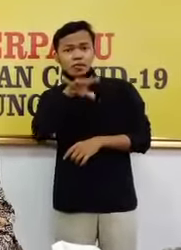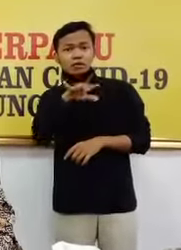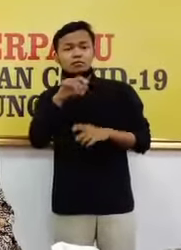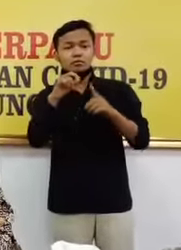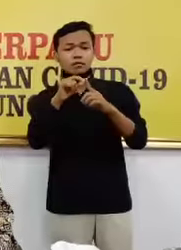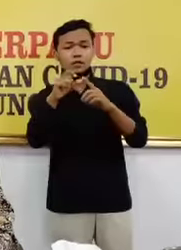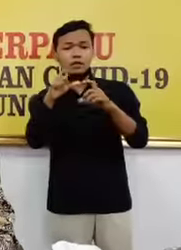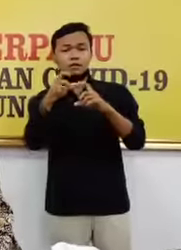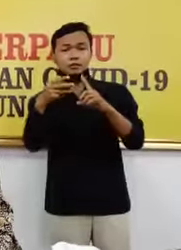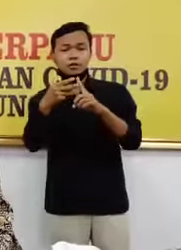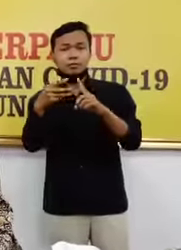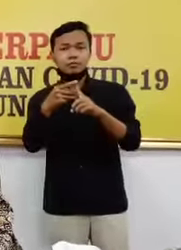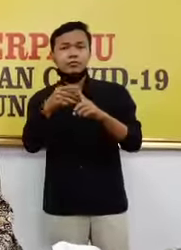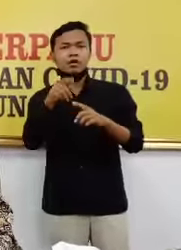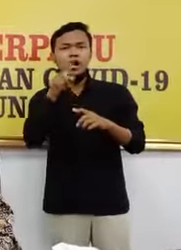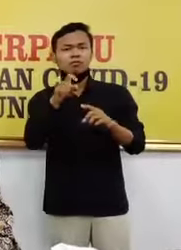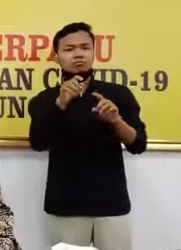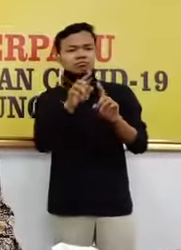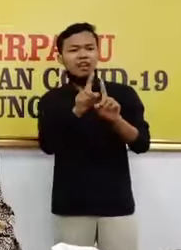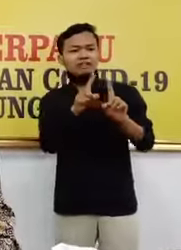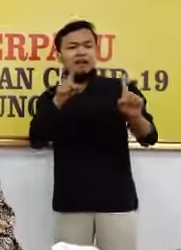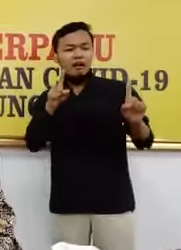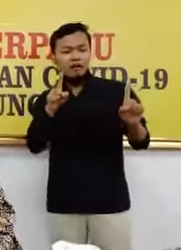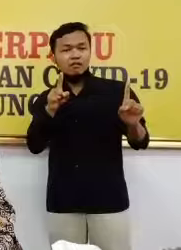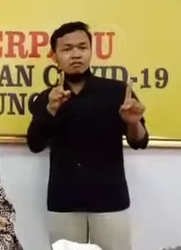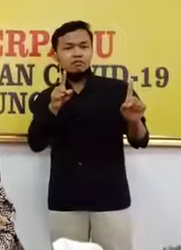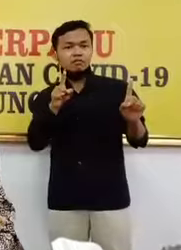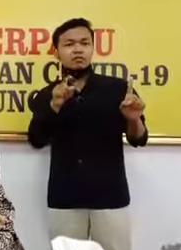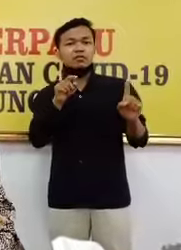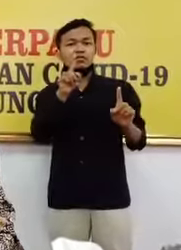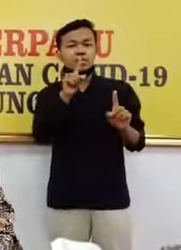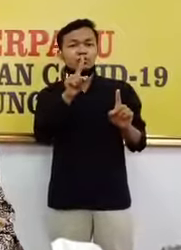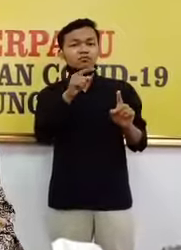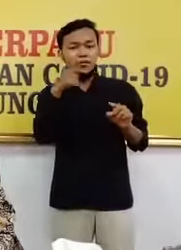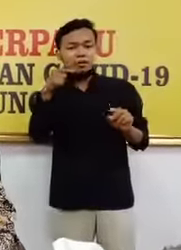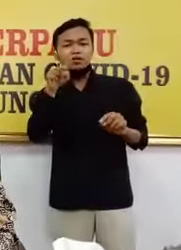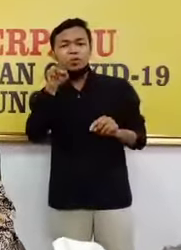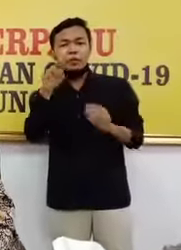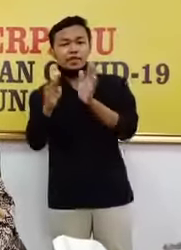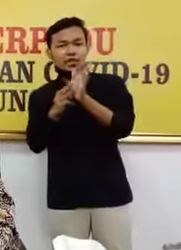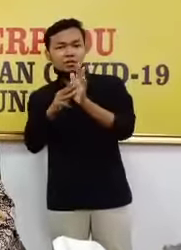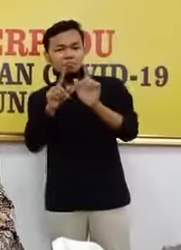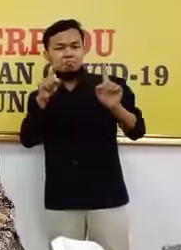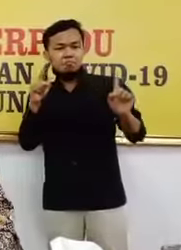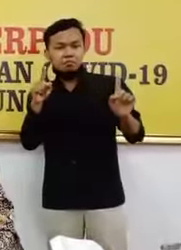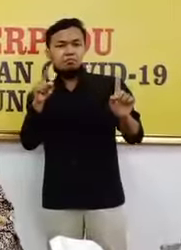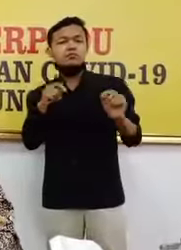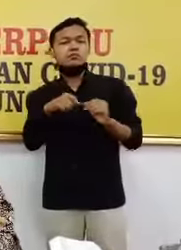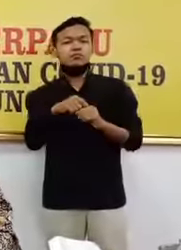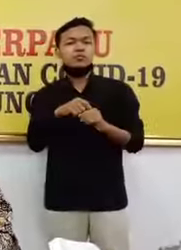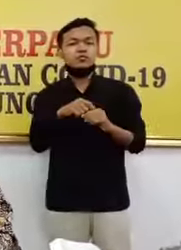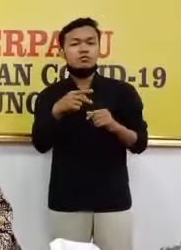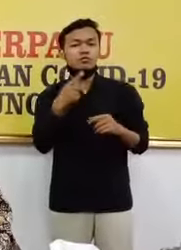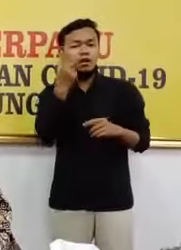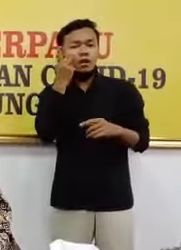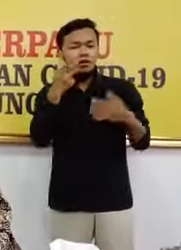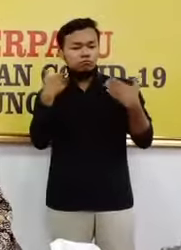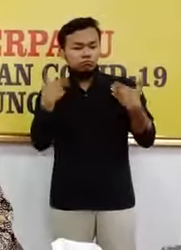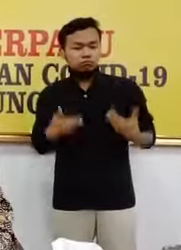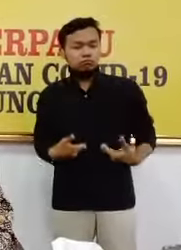arti yaitu harus menjaga jarak minimal 1,5 sampai 2 meter. Tetap jaga stamina tubuh